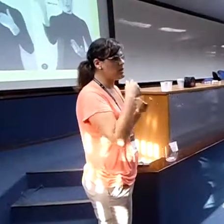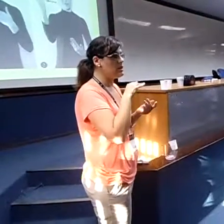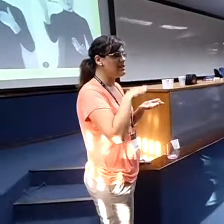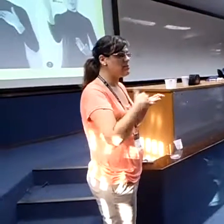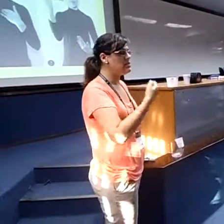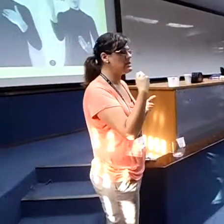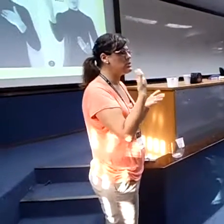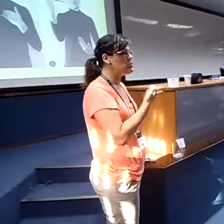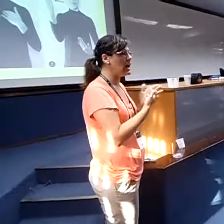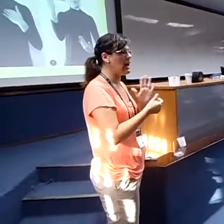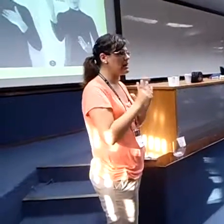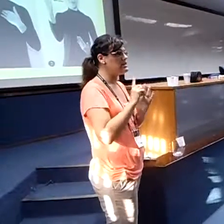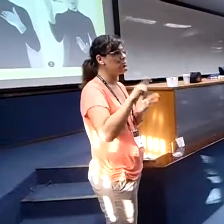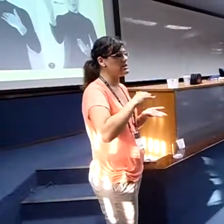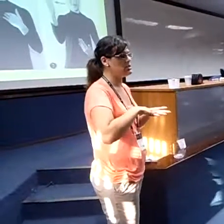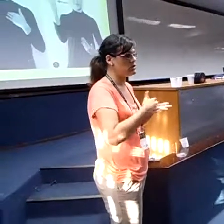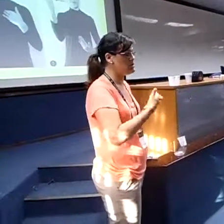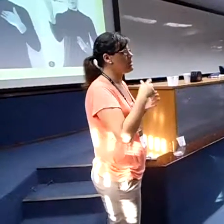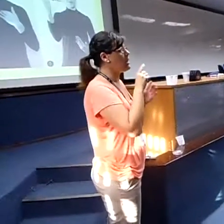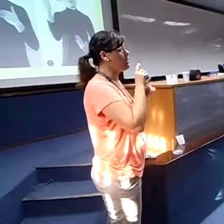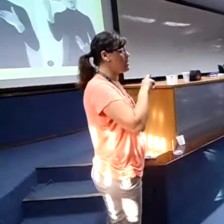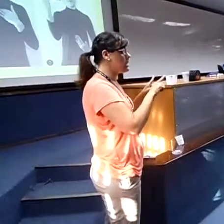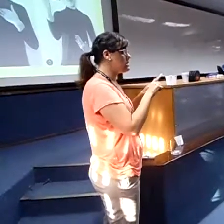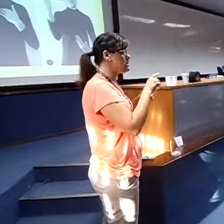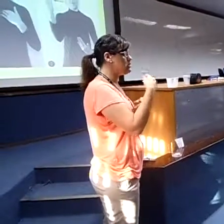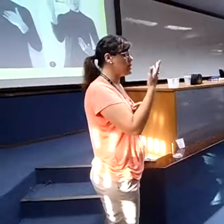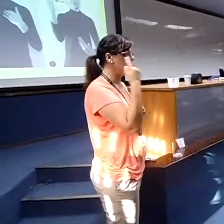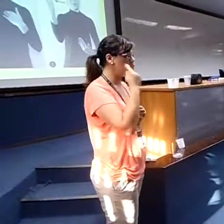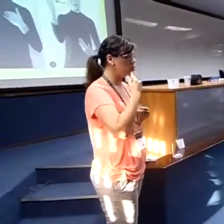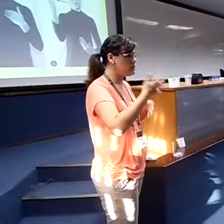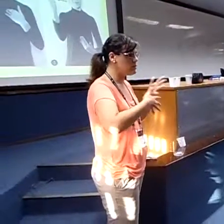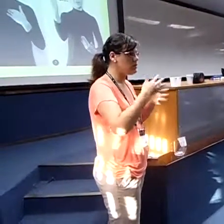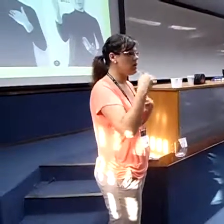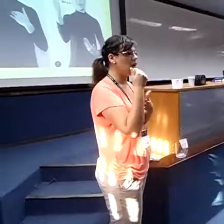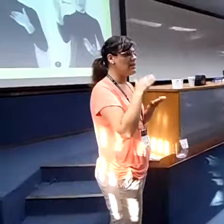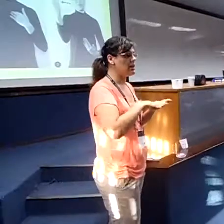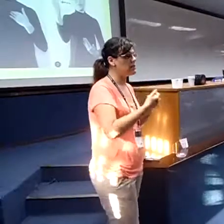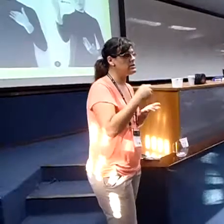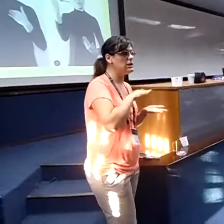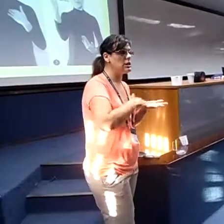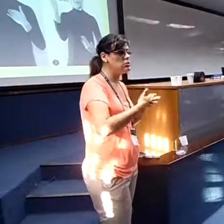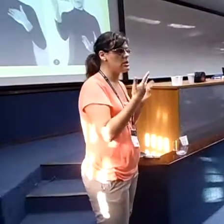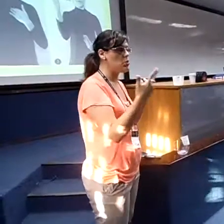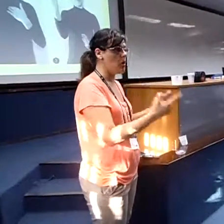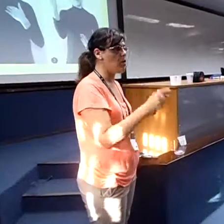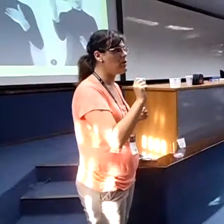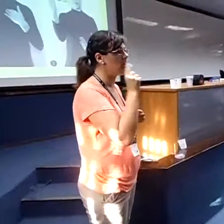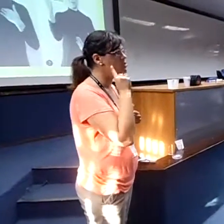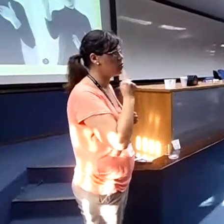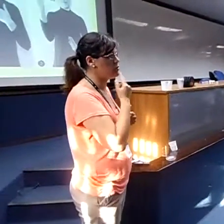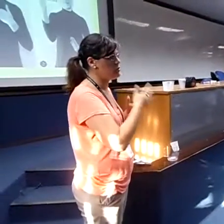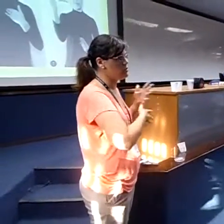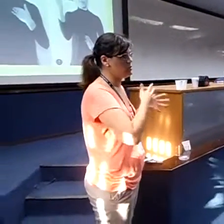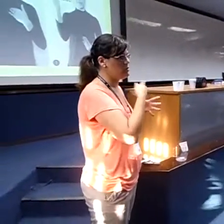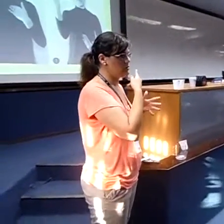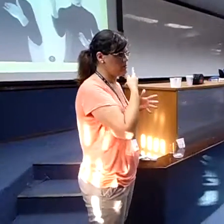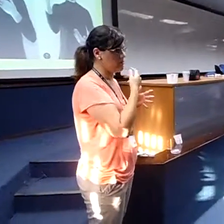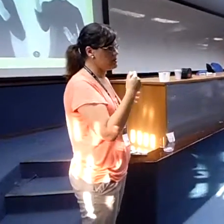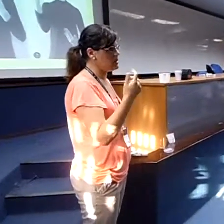precisamos de intérprete sempre, né? Claro, o intérprete, como sempre, estuda antes, faz a sinalização, vê como é